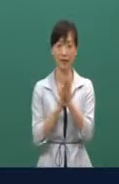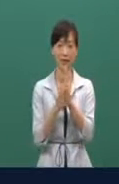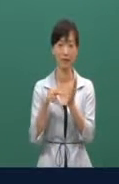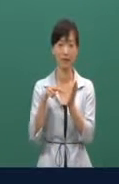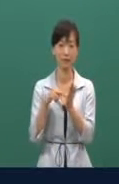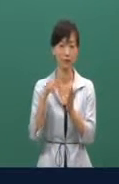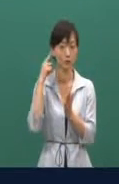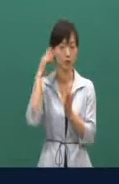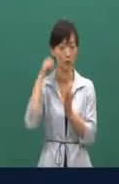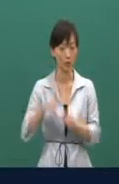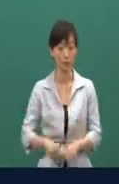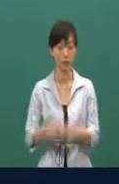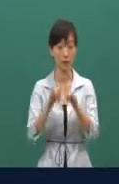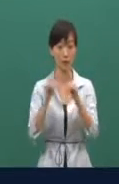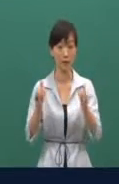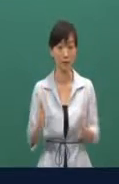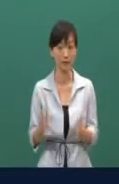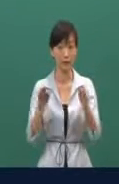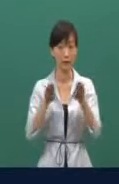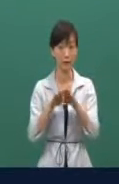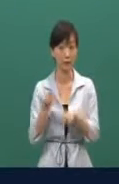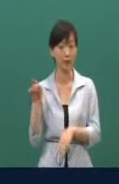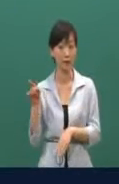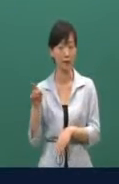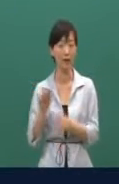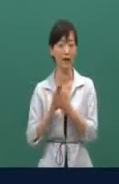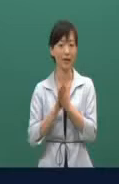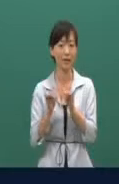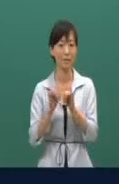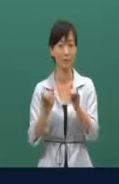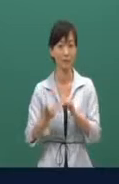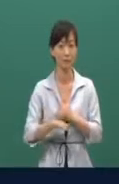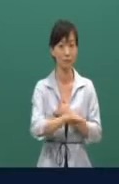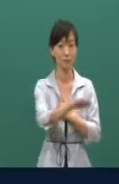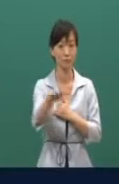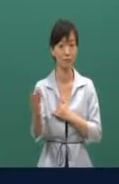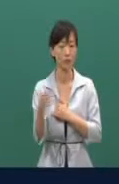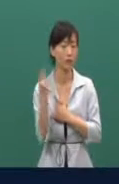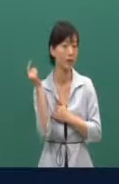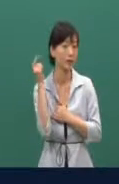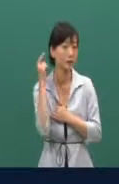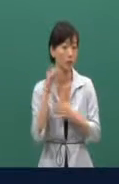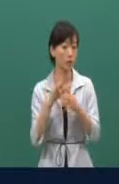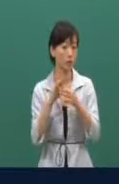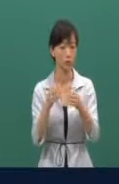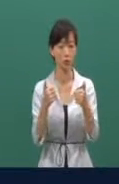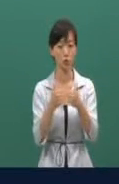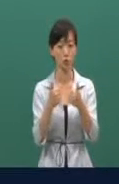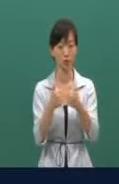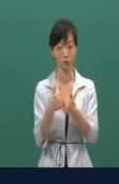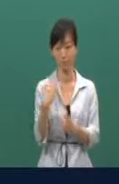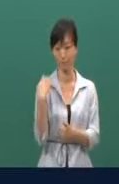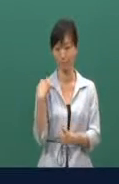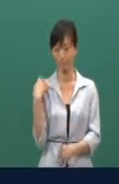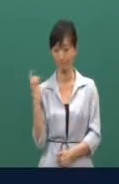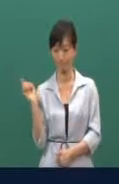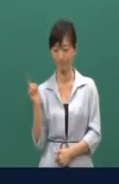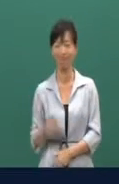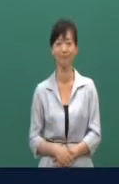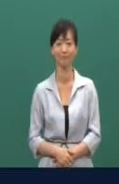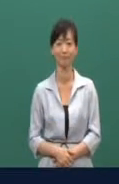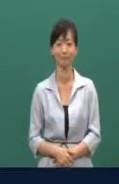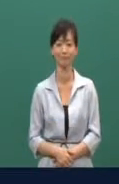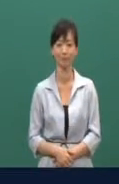滋賀県立聴覚障害者センターでは県民の皆さんの聞こえについての相談を受け付けています